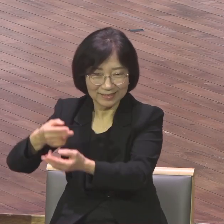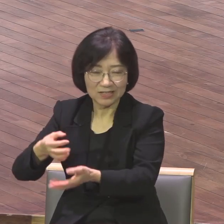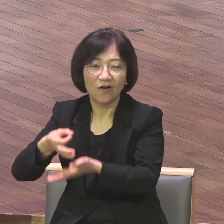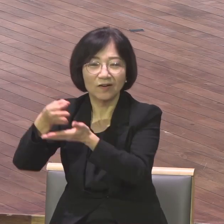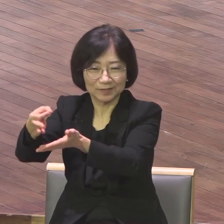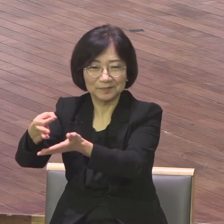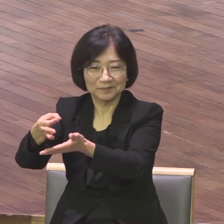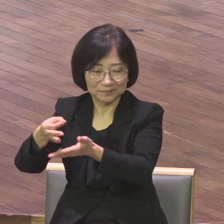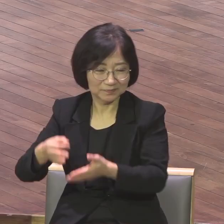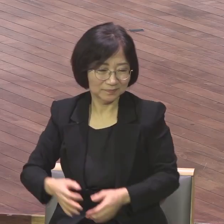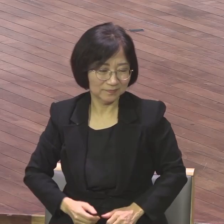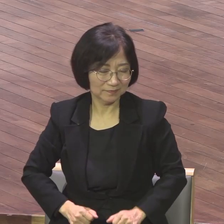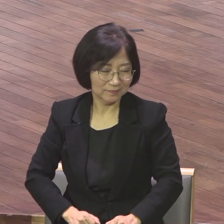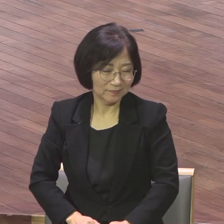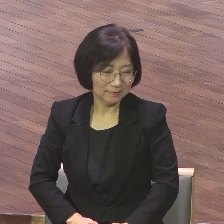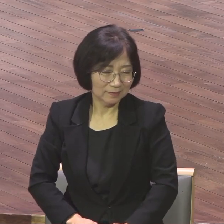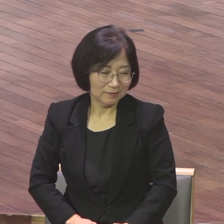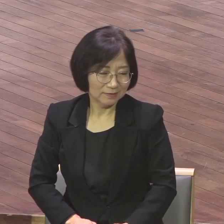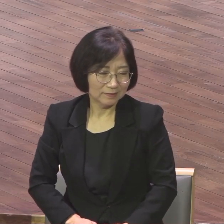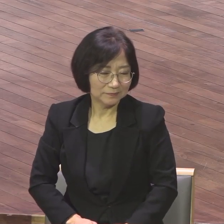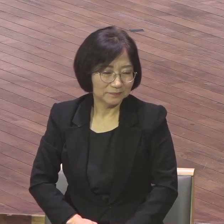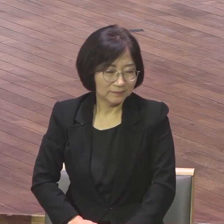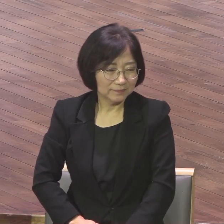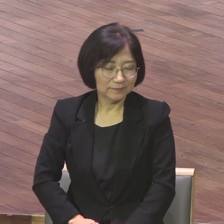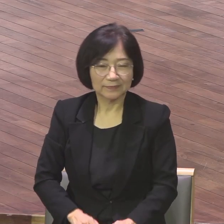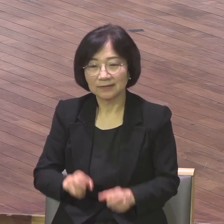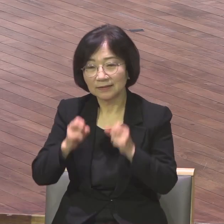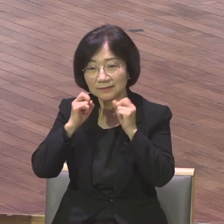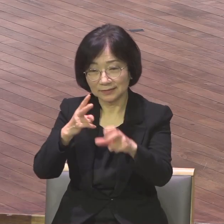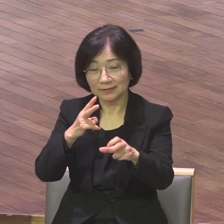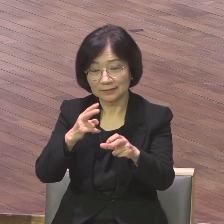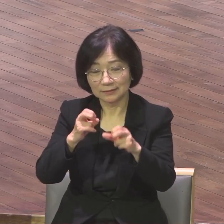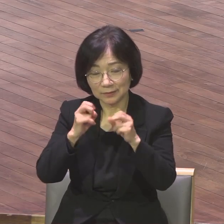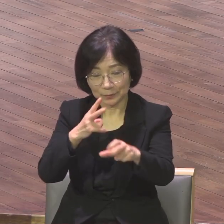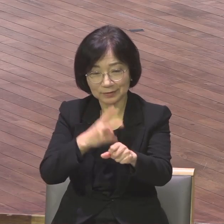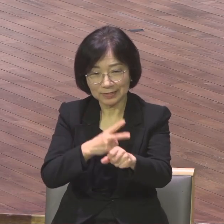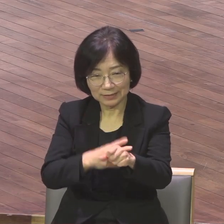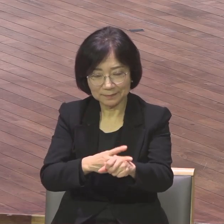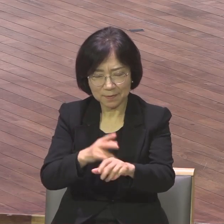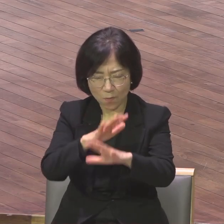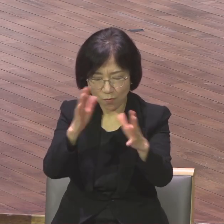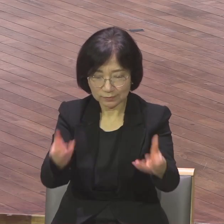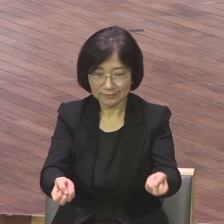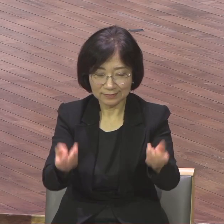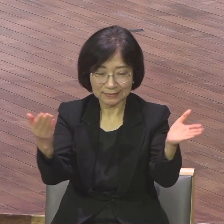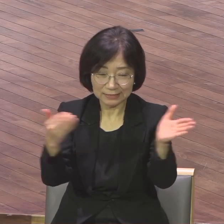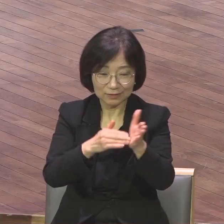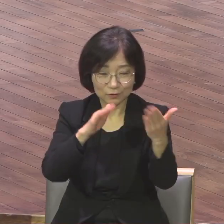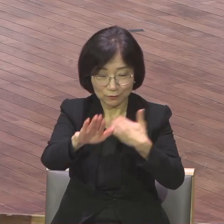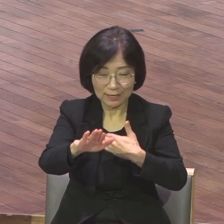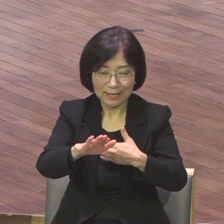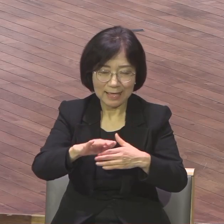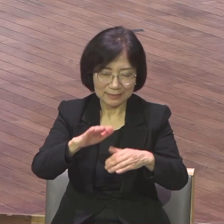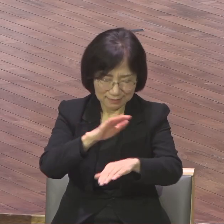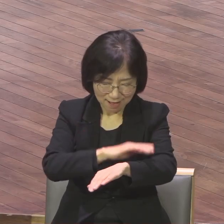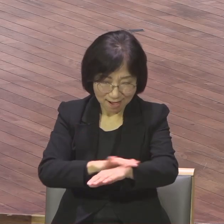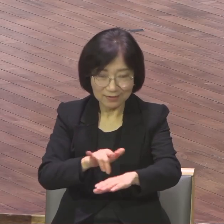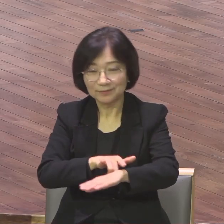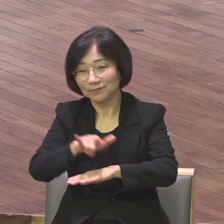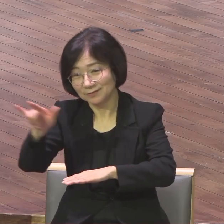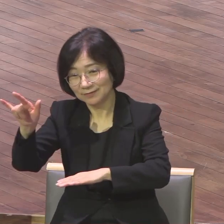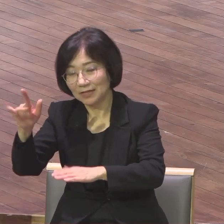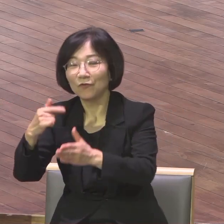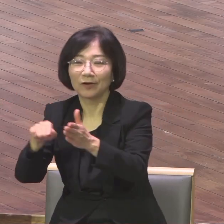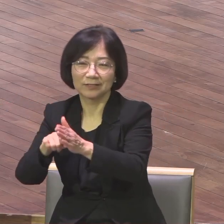풍성한 선교사에 돌아갈 때 다 선물도 가져갈 수 있도록 그러한 헌신이 있기를 바랍니다. 구원받은 우리의 삶은 다른